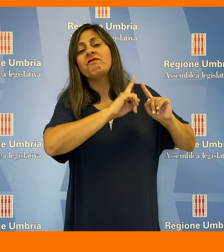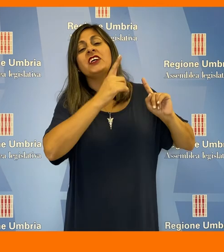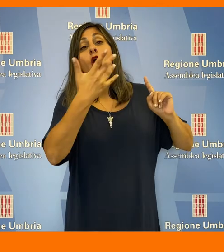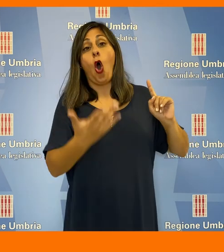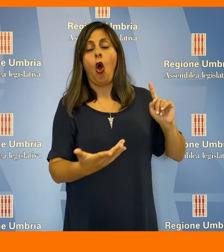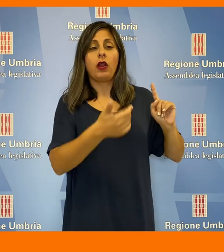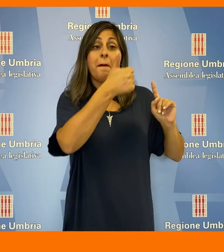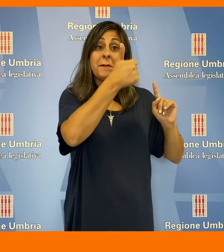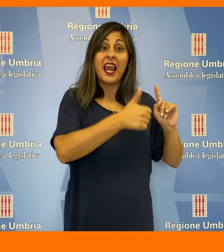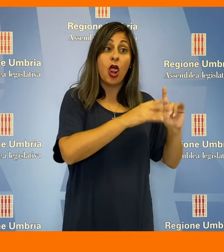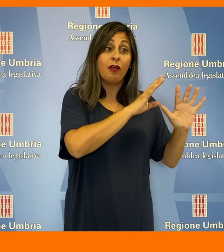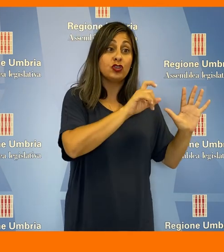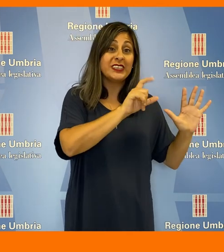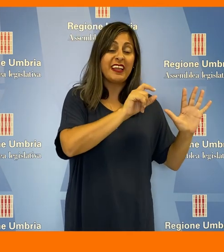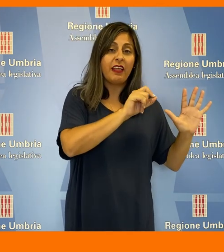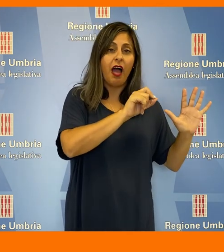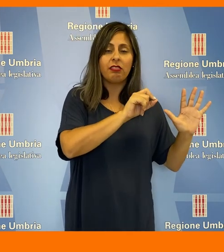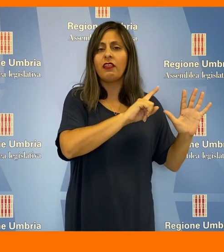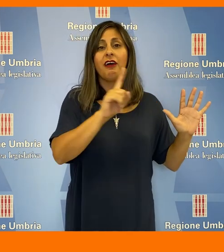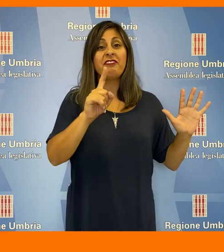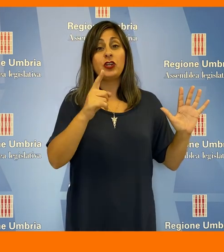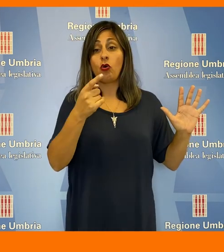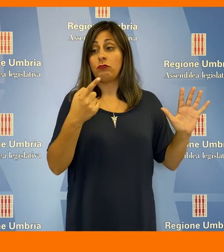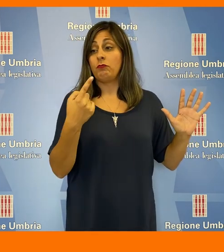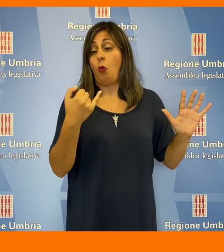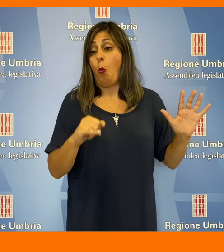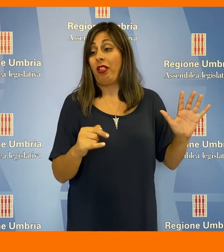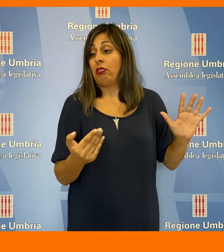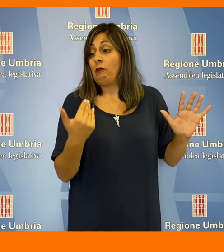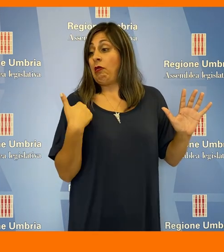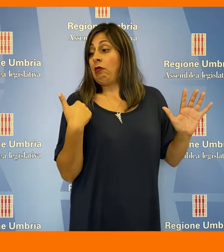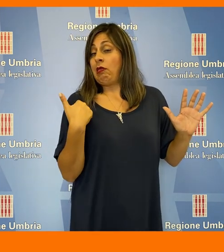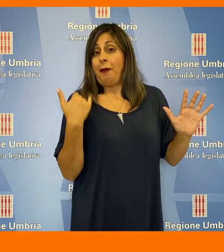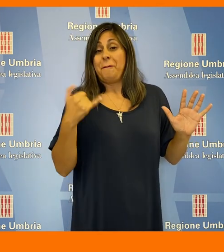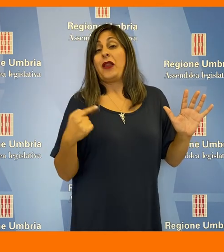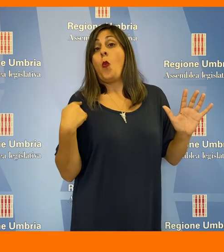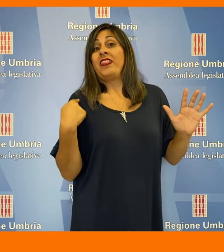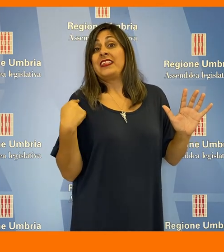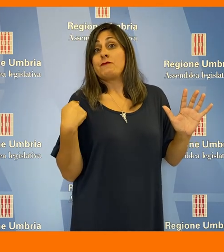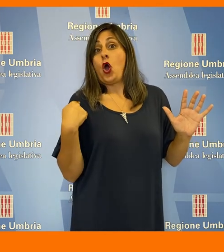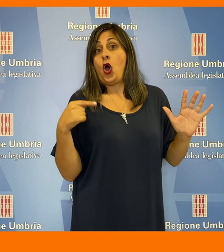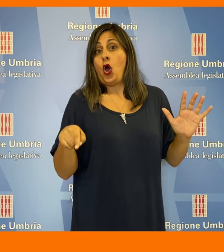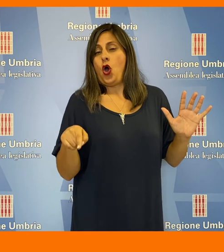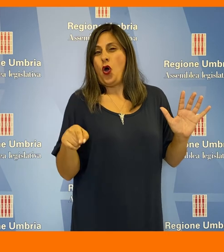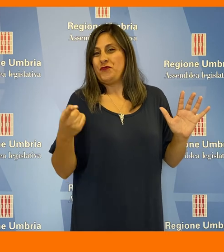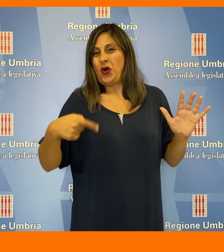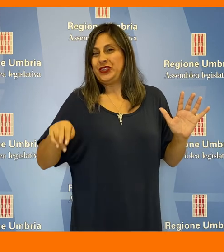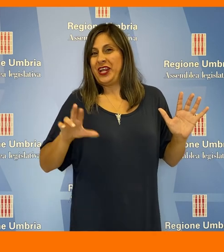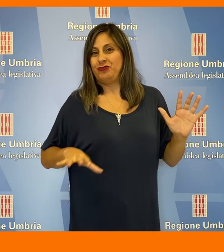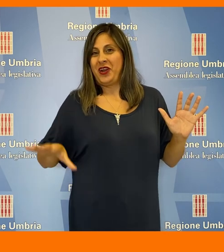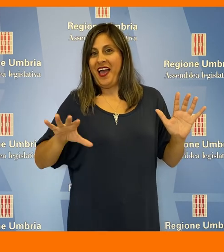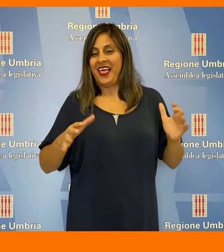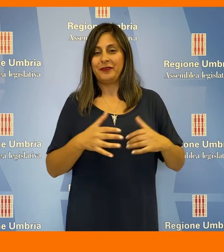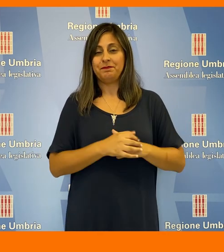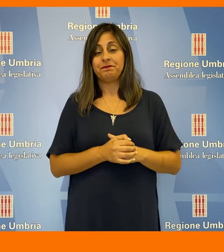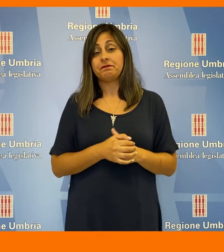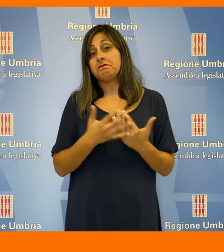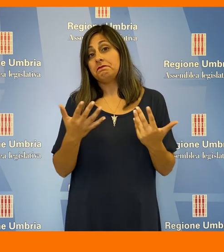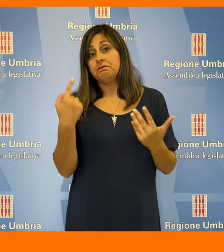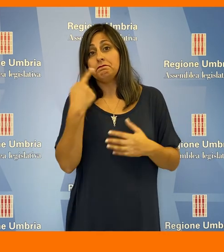dal 1970 fino al penultimo, appunto, al penultimo consiglio.